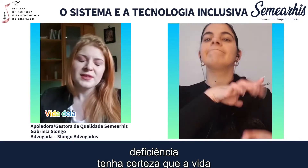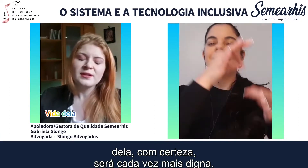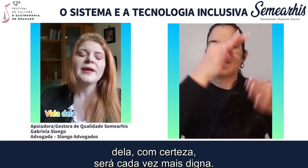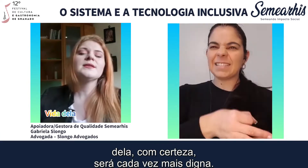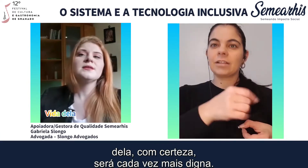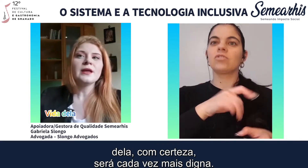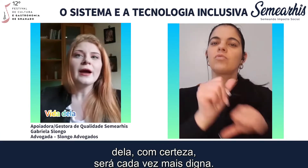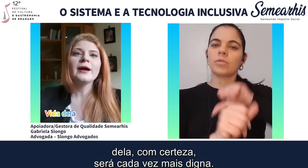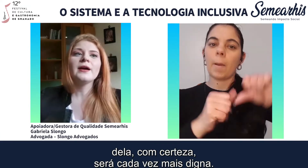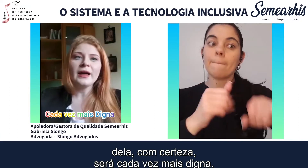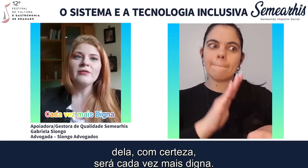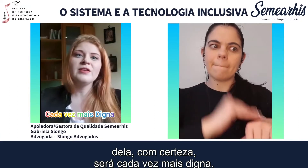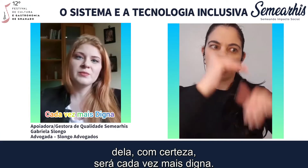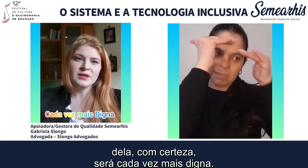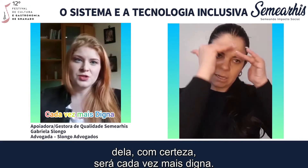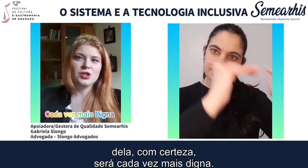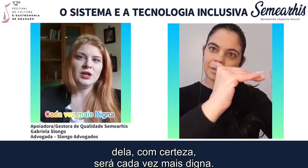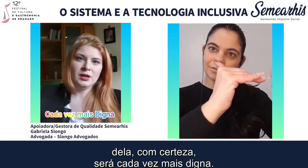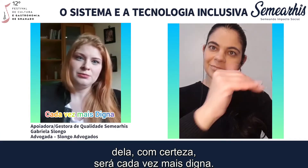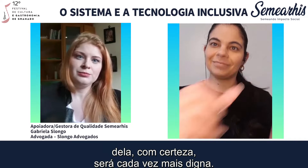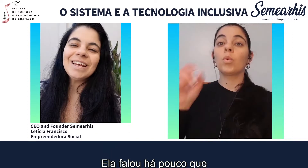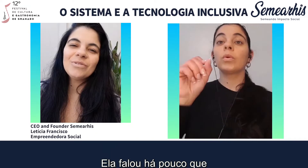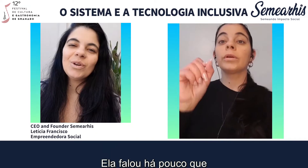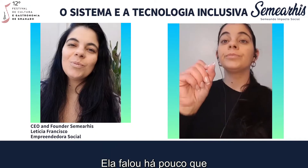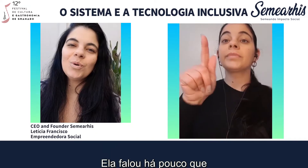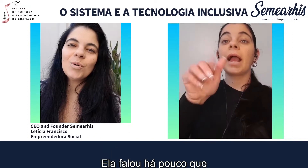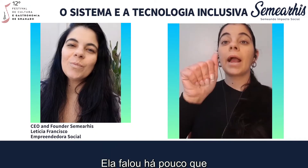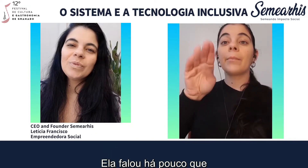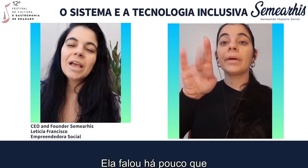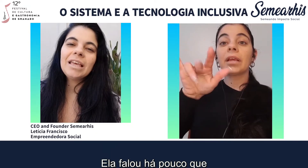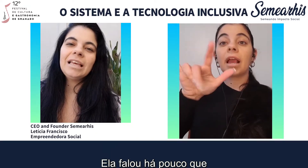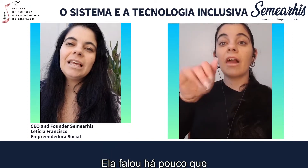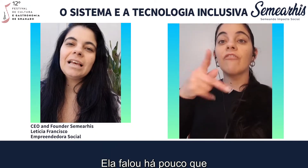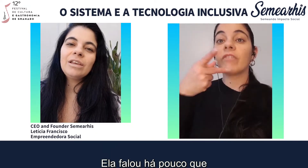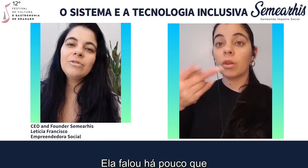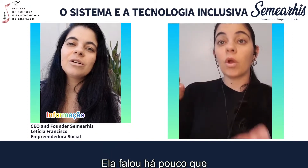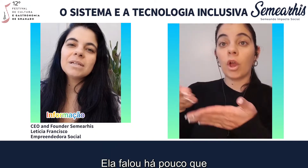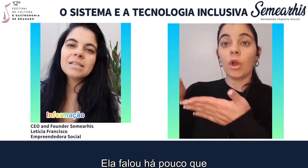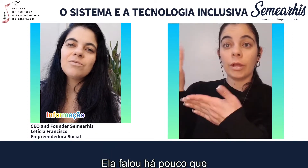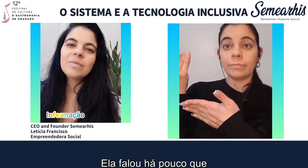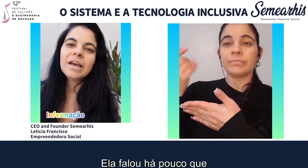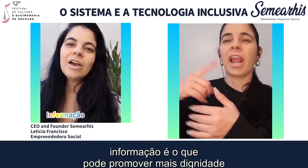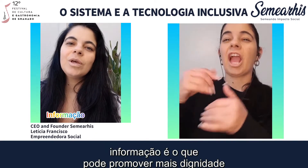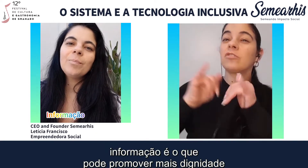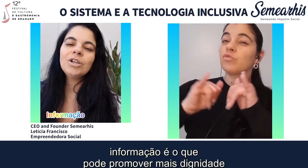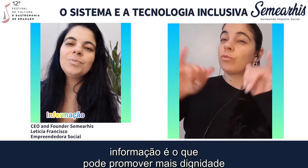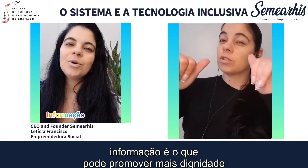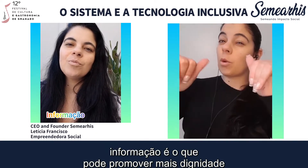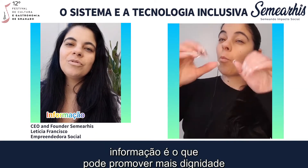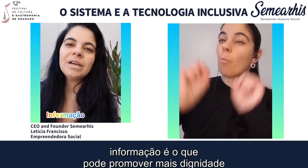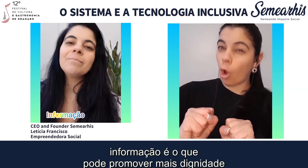com certeza, será cada vez mais digna. A Gabriela falou há pouco que informação